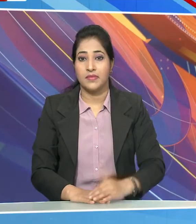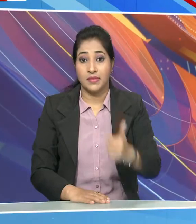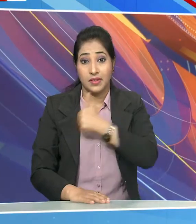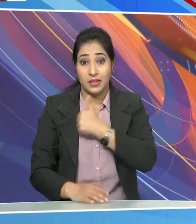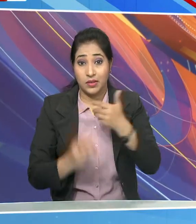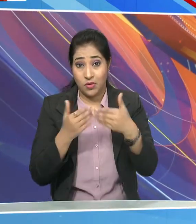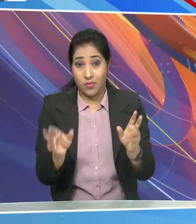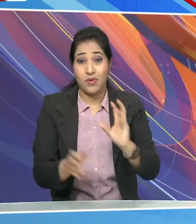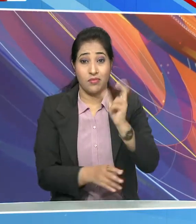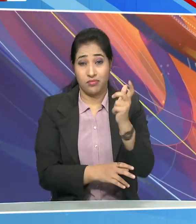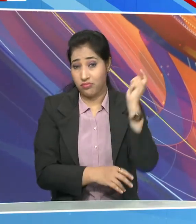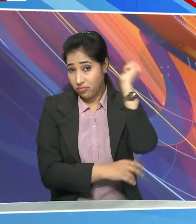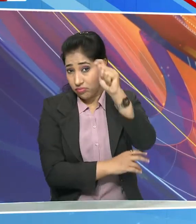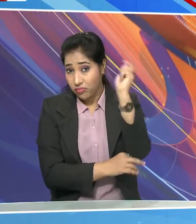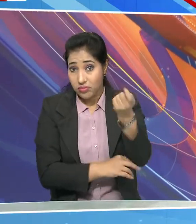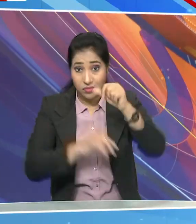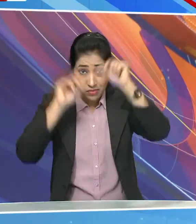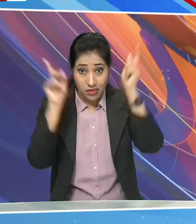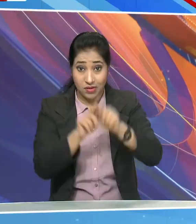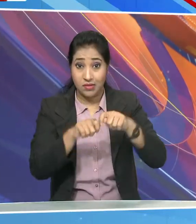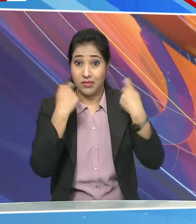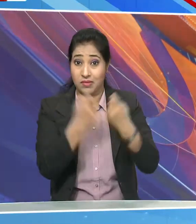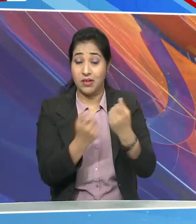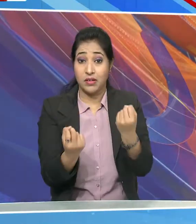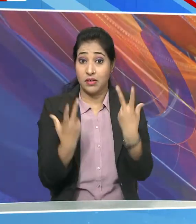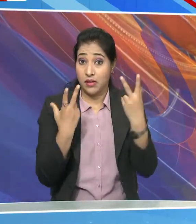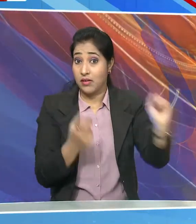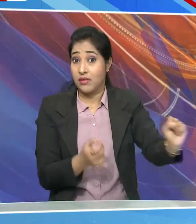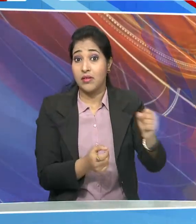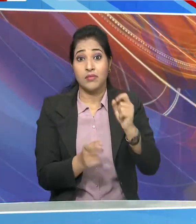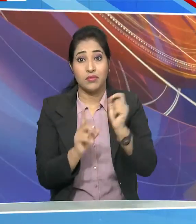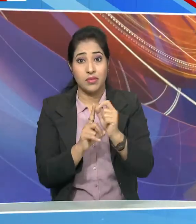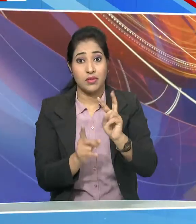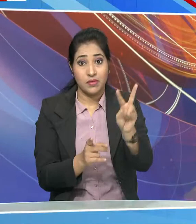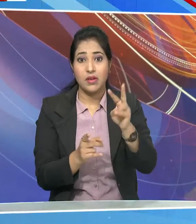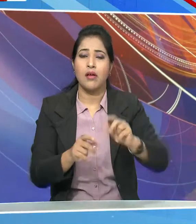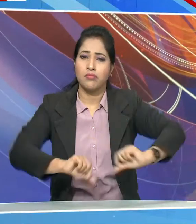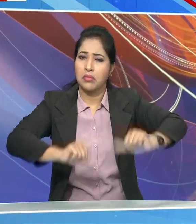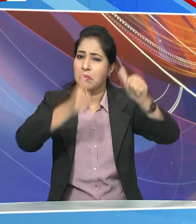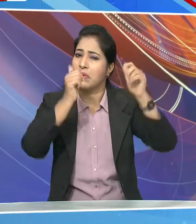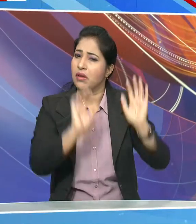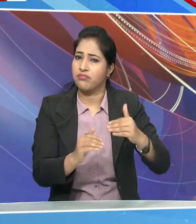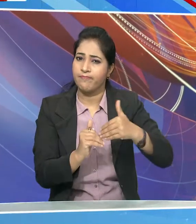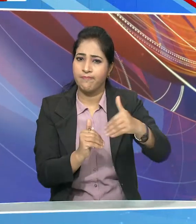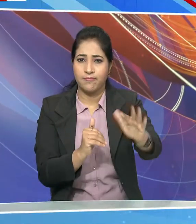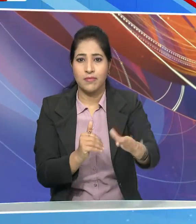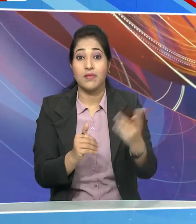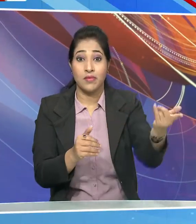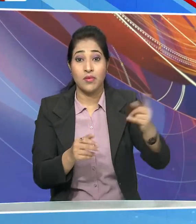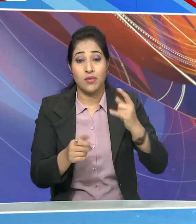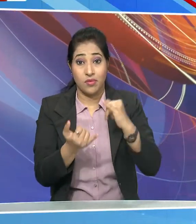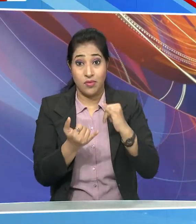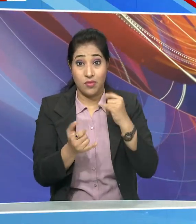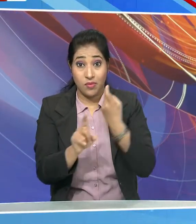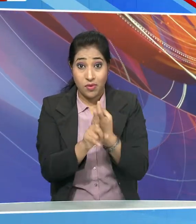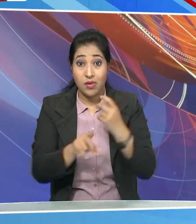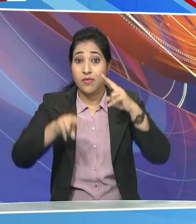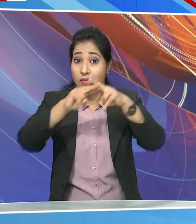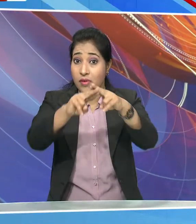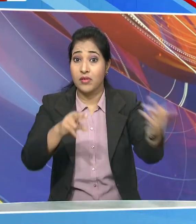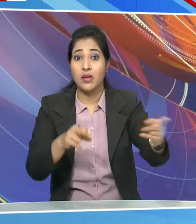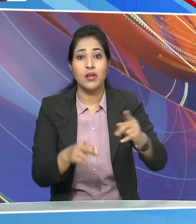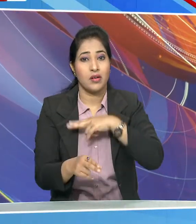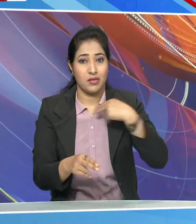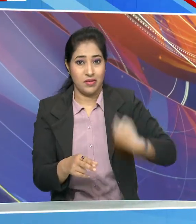करना ओपन बैडमिंटन टूर्नामेंट में भारतीय बैठक स्टार पीवी सिंधु के जीत का सिलसिला जारी है सिंधु ने क्वार्टर फाइनल मुकाबला में चीन की